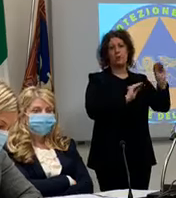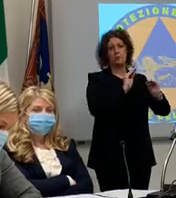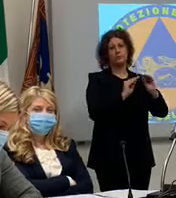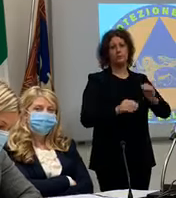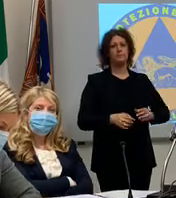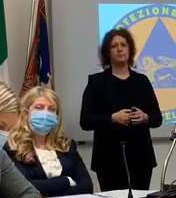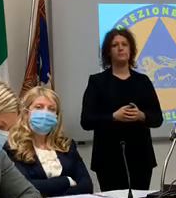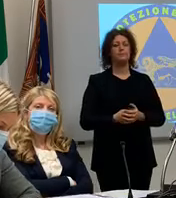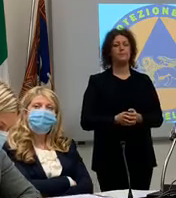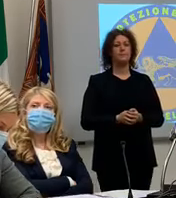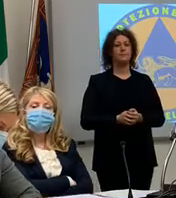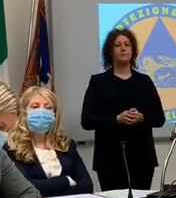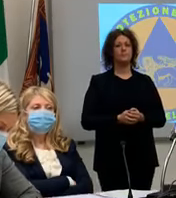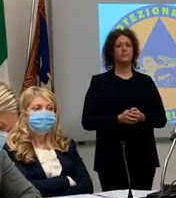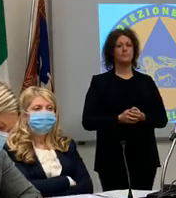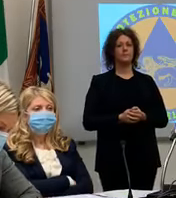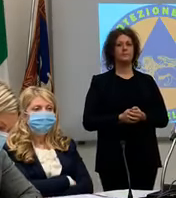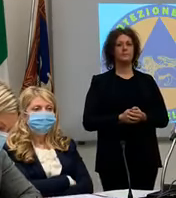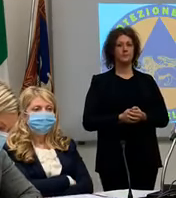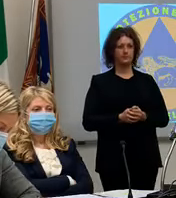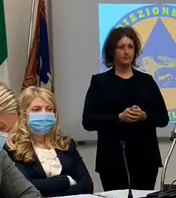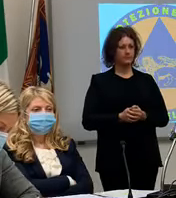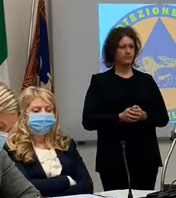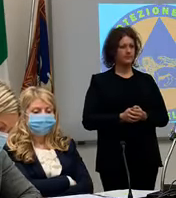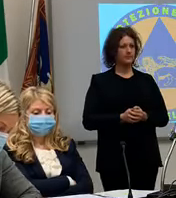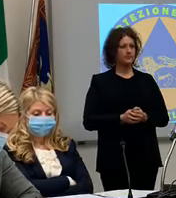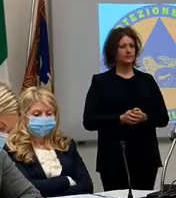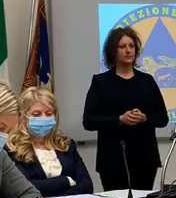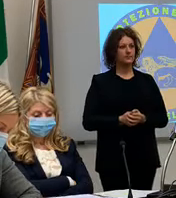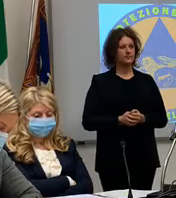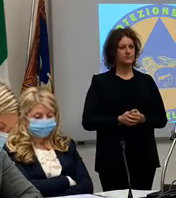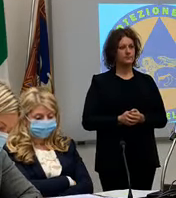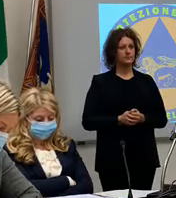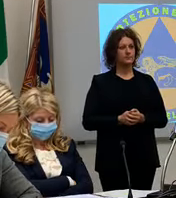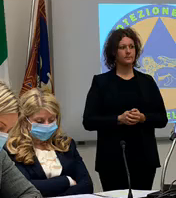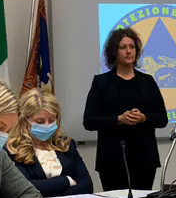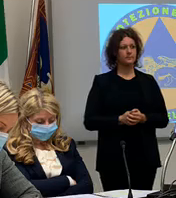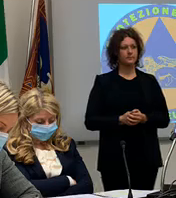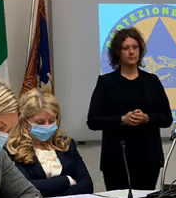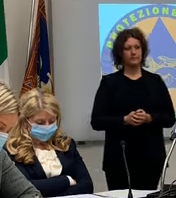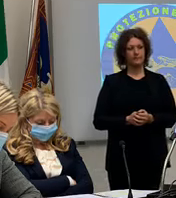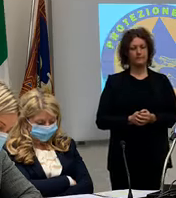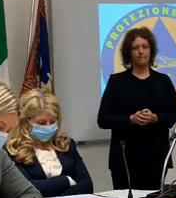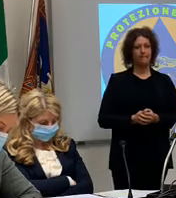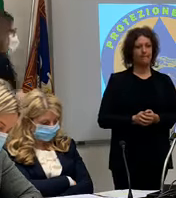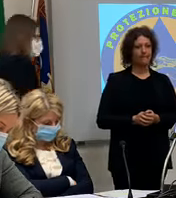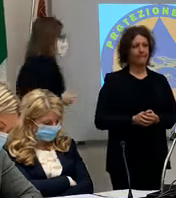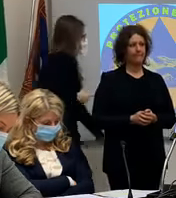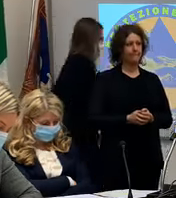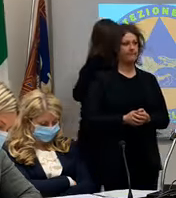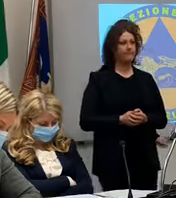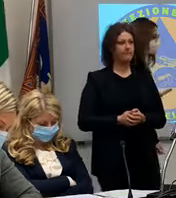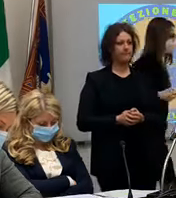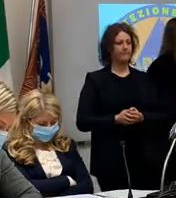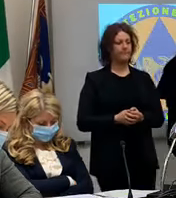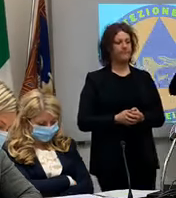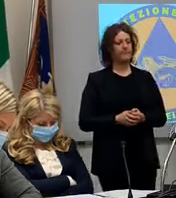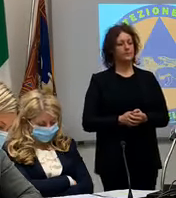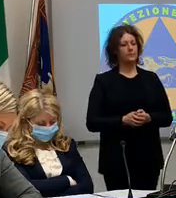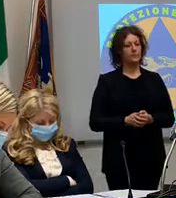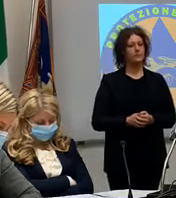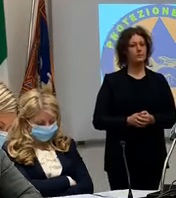ragazzi Tosatto pederiva giacomuzzo Fois Benvenuto top Bonet ancora